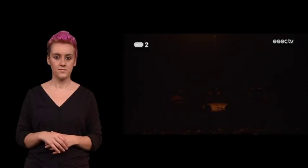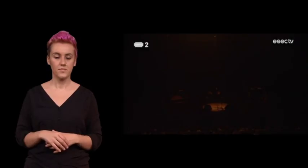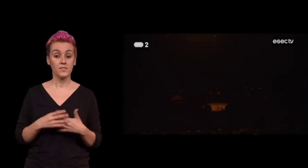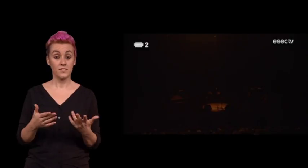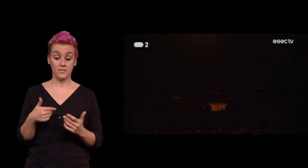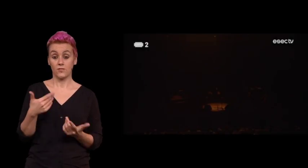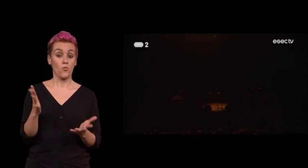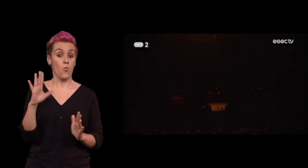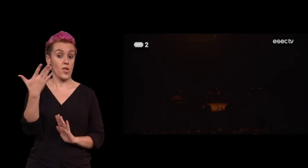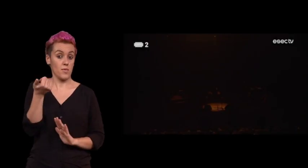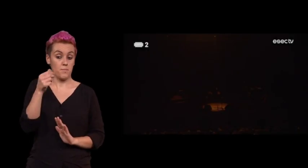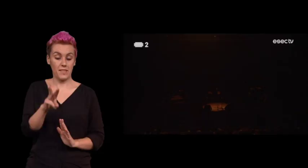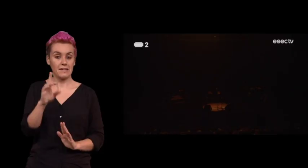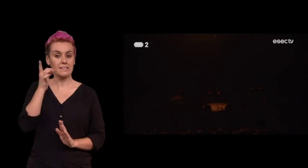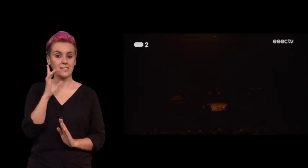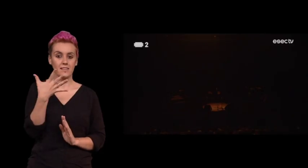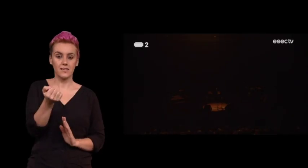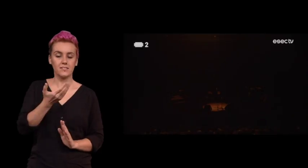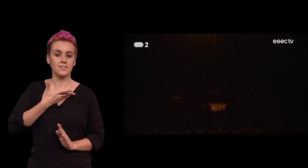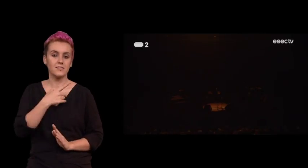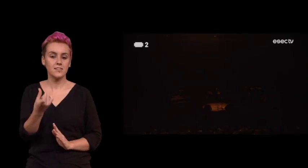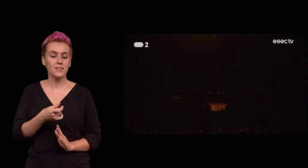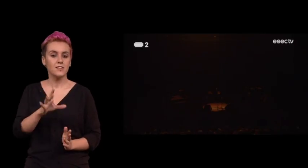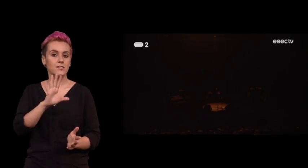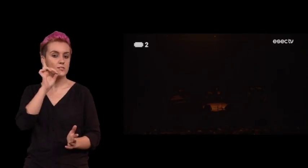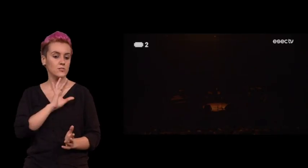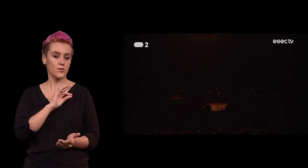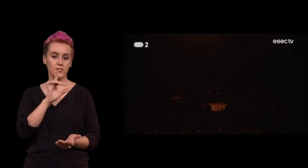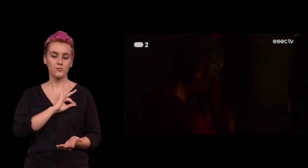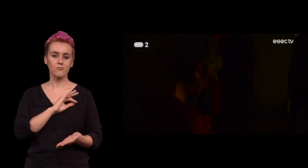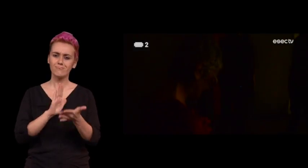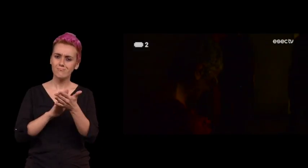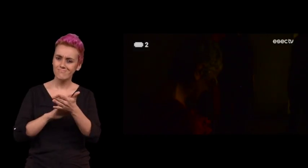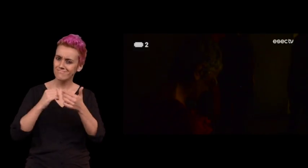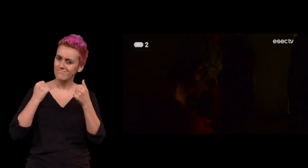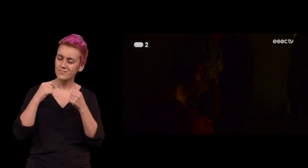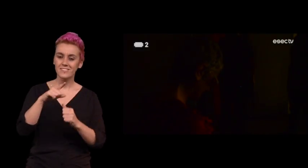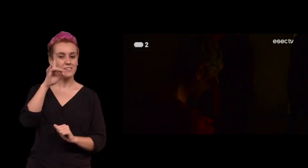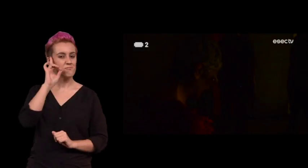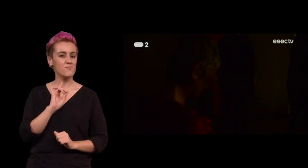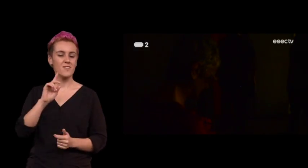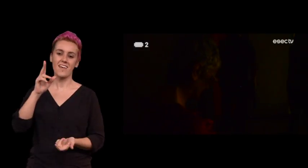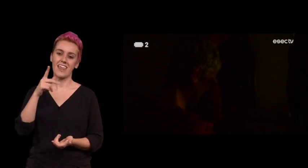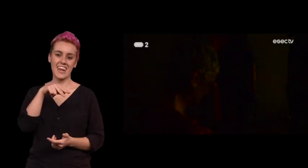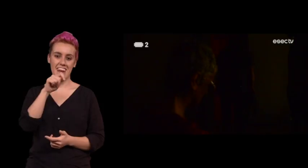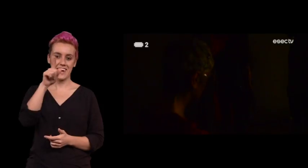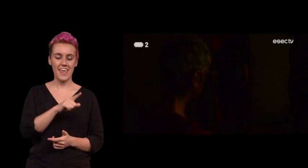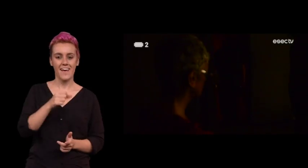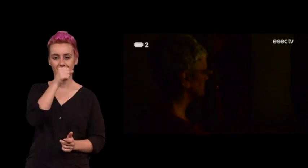No dia 15 de dezembro, senhoras e senhores, um forte aplauso para Nela Deiras.